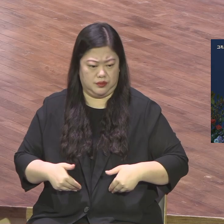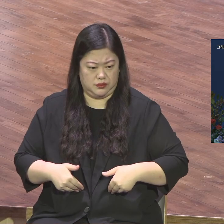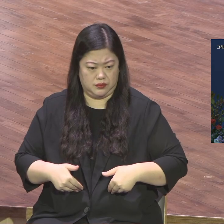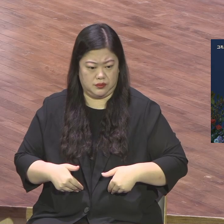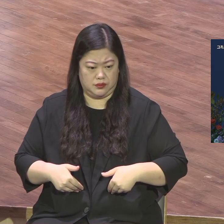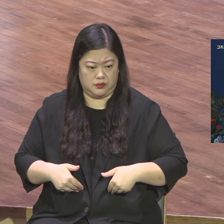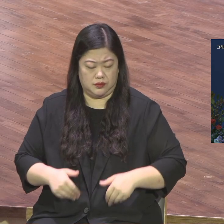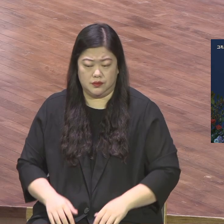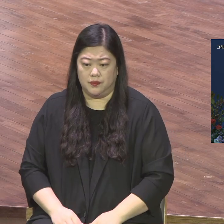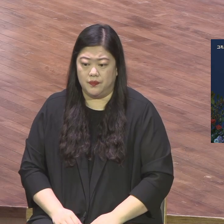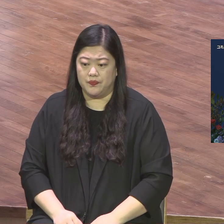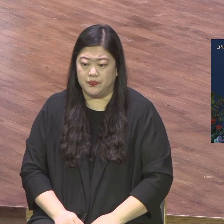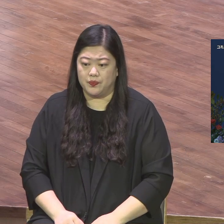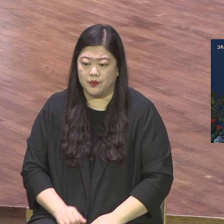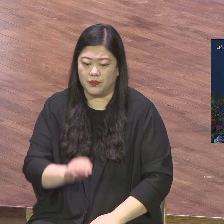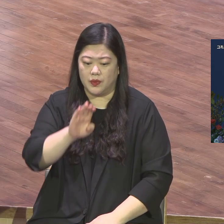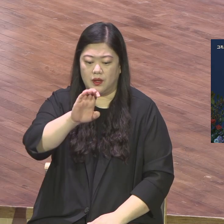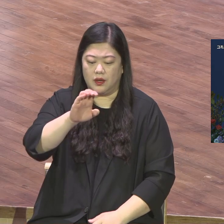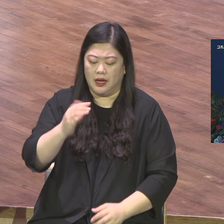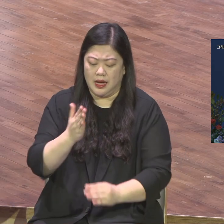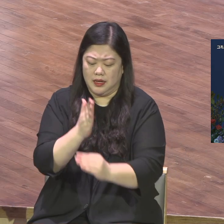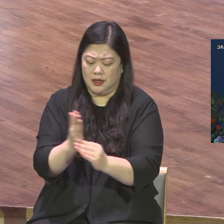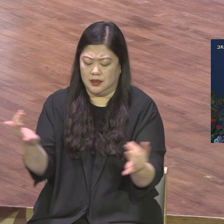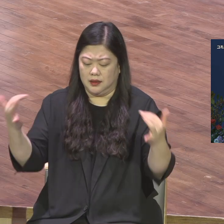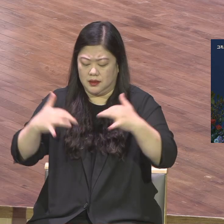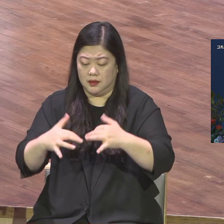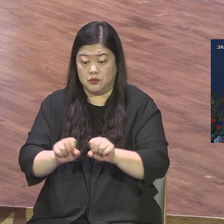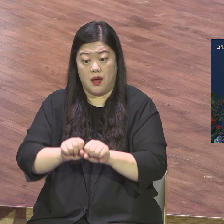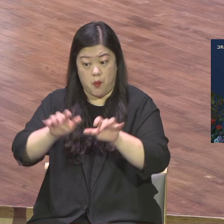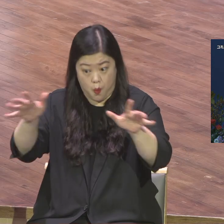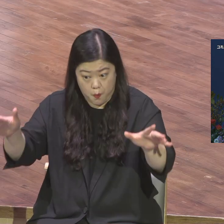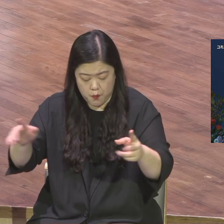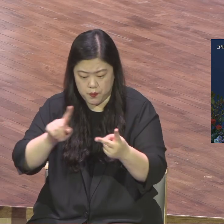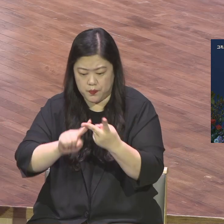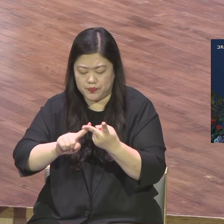파수망대, 안테나 그렇게